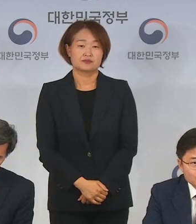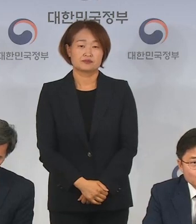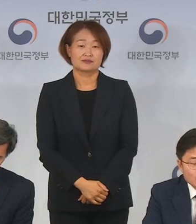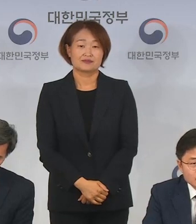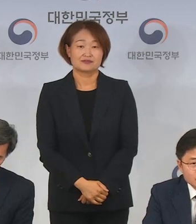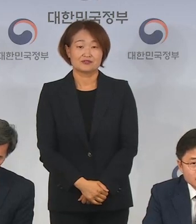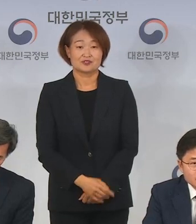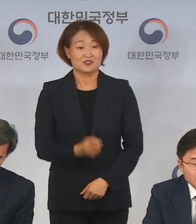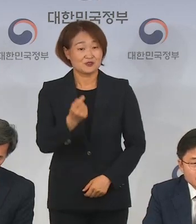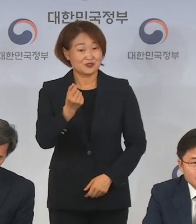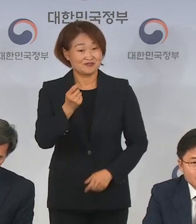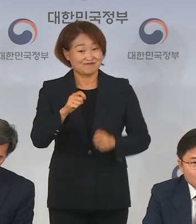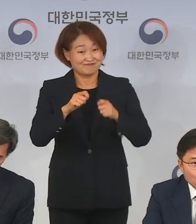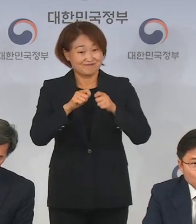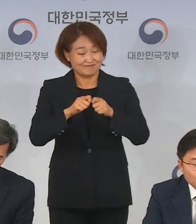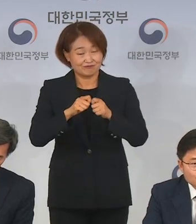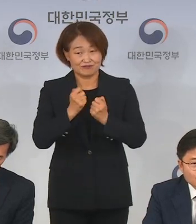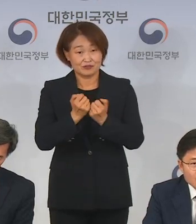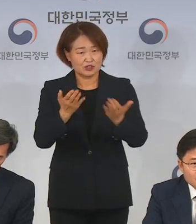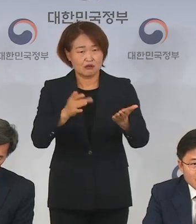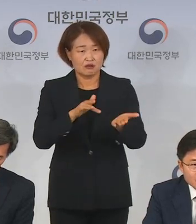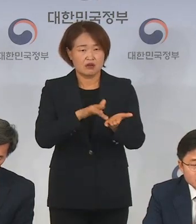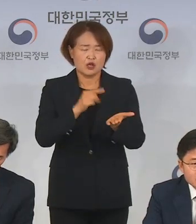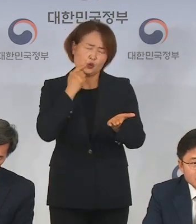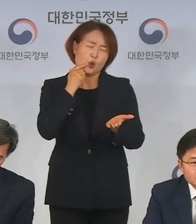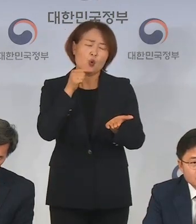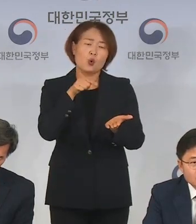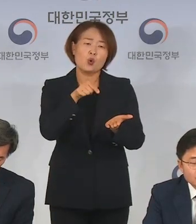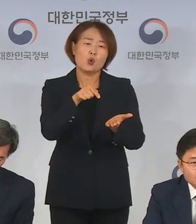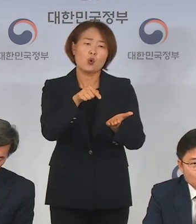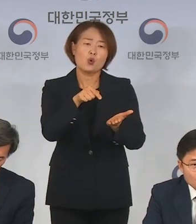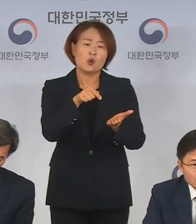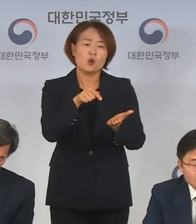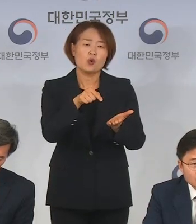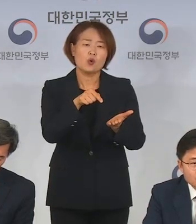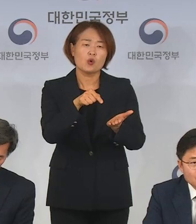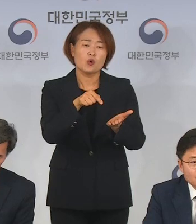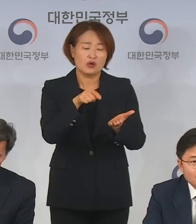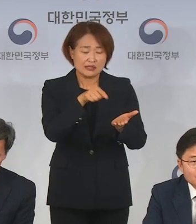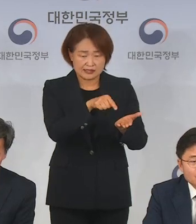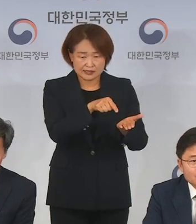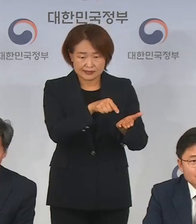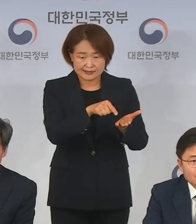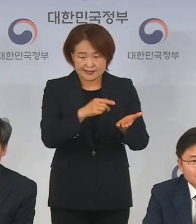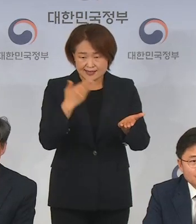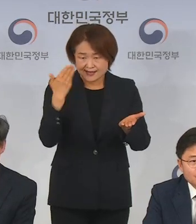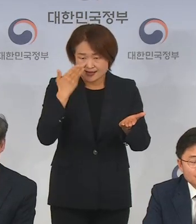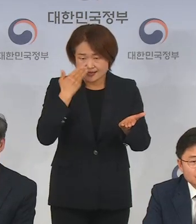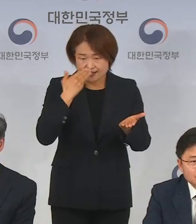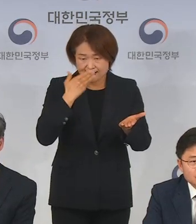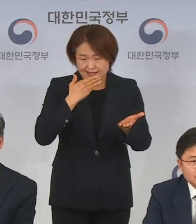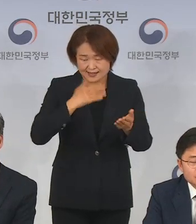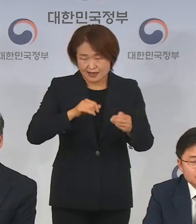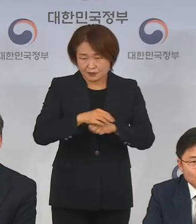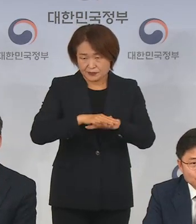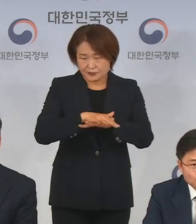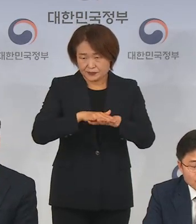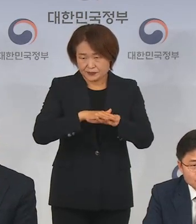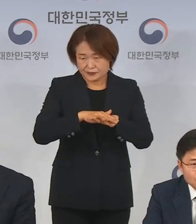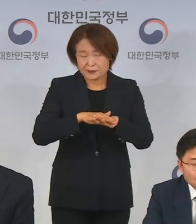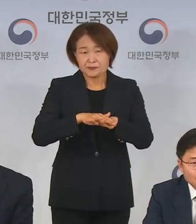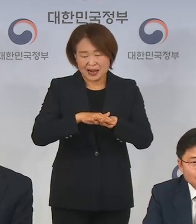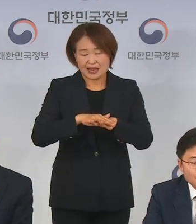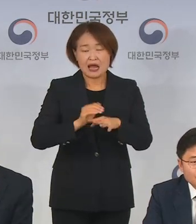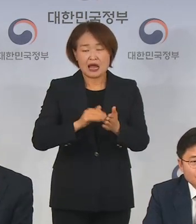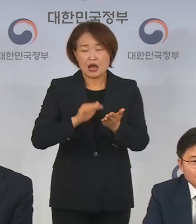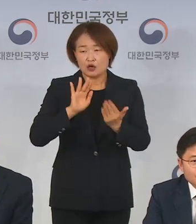좀 더 구체적으로 말씀을 드리면 오염수가 발생해서 정화돼서 이